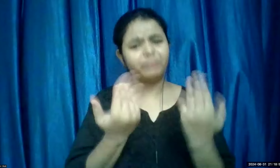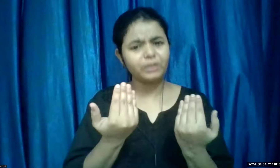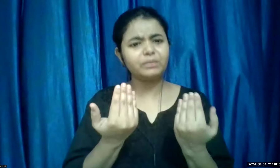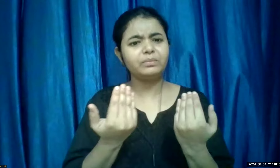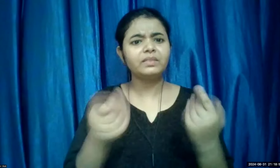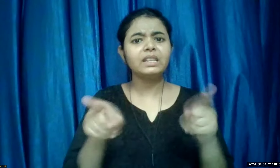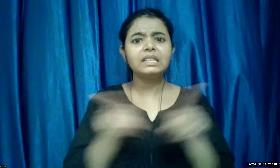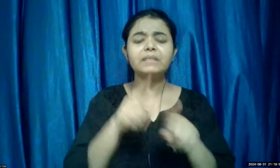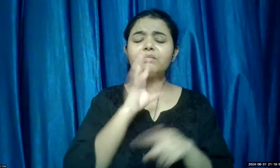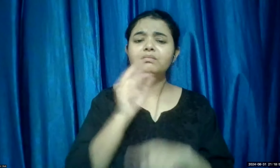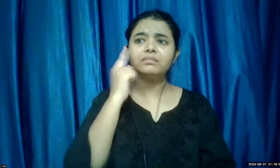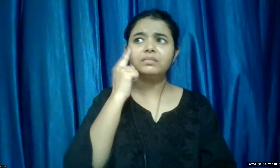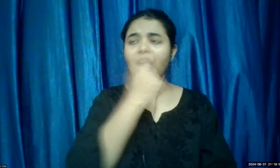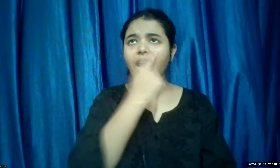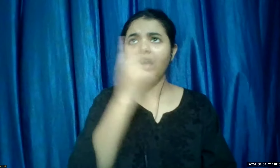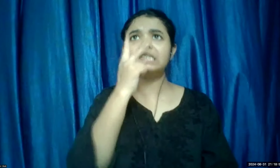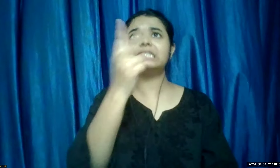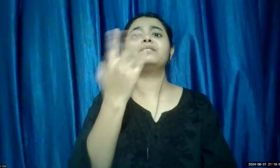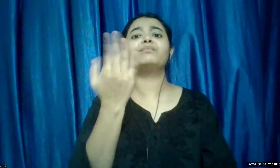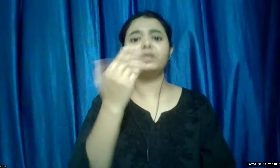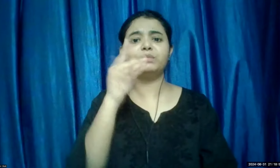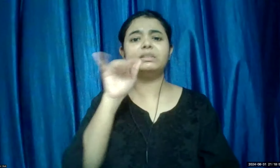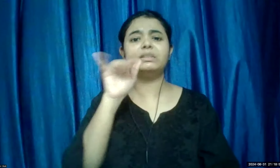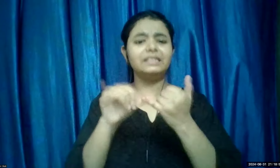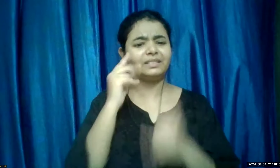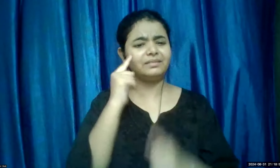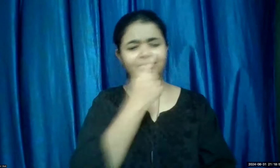से आपको भगवान का दर्शन प्राप्त होगा।